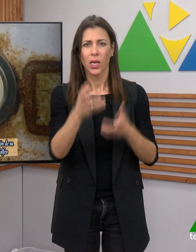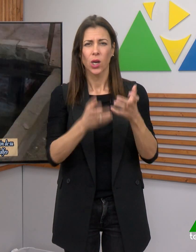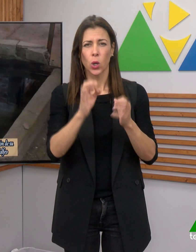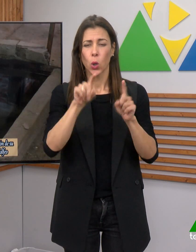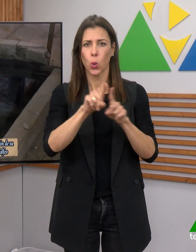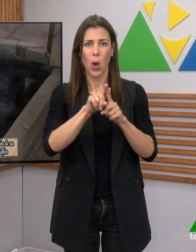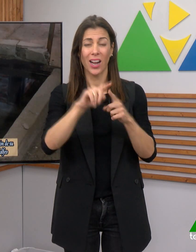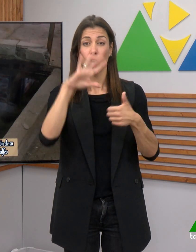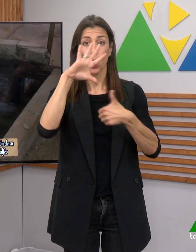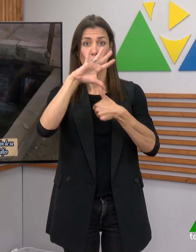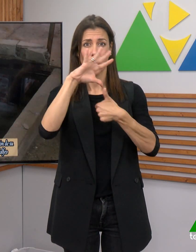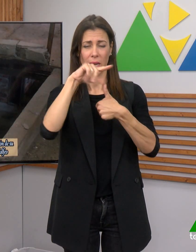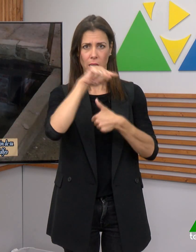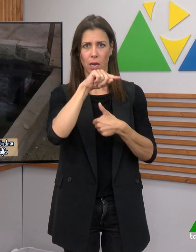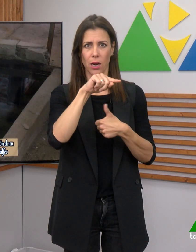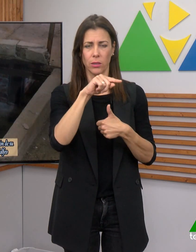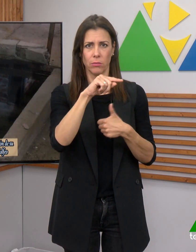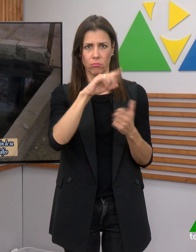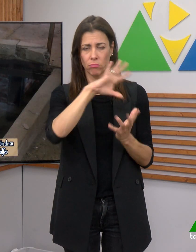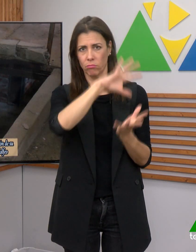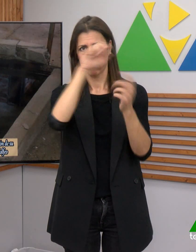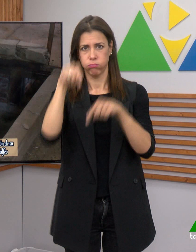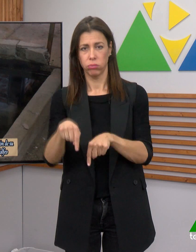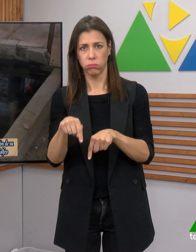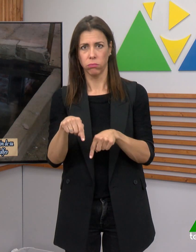¿no? Parece que ahí lo tiene el letrero, tenemos el